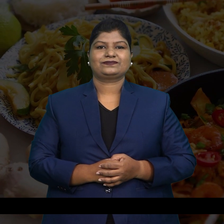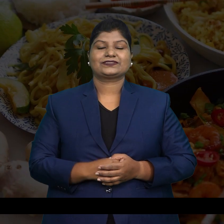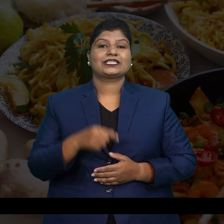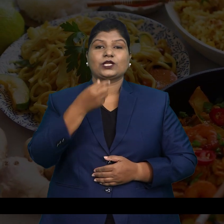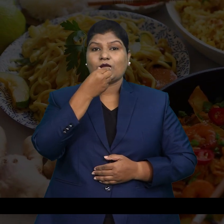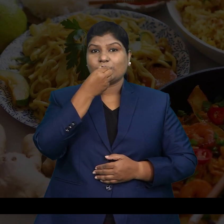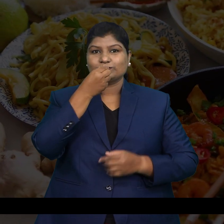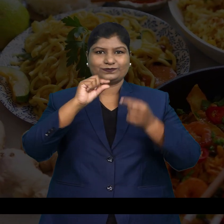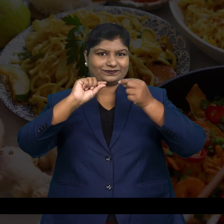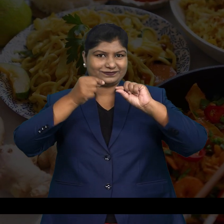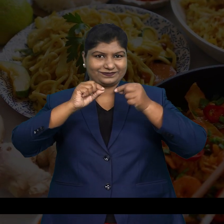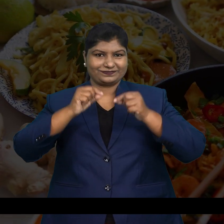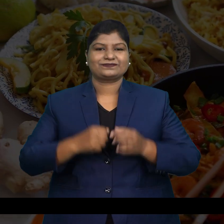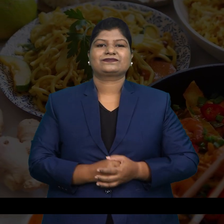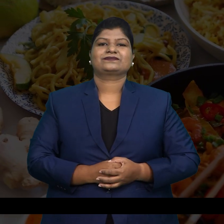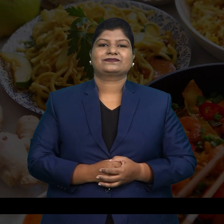மிட்டாய்,